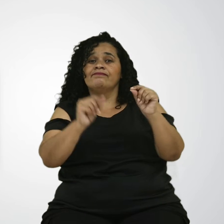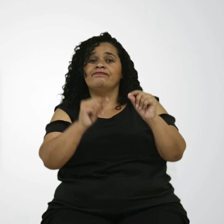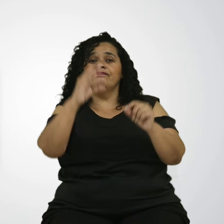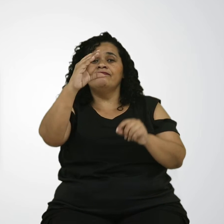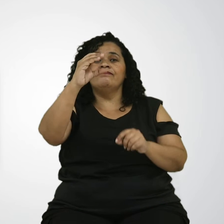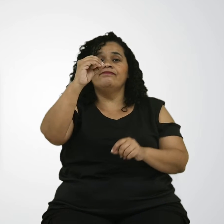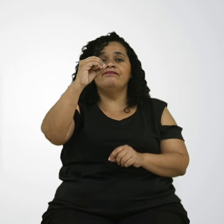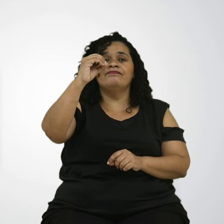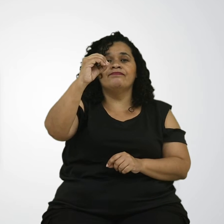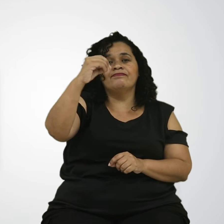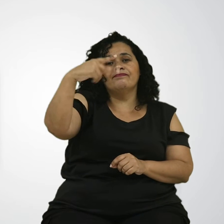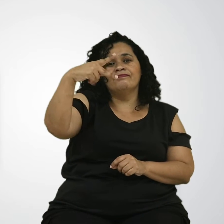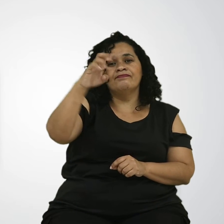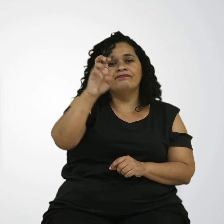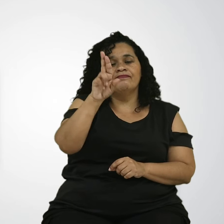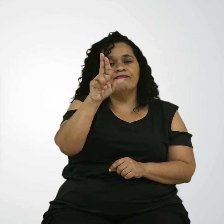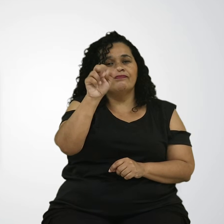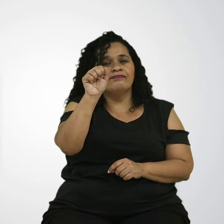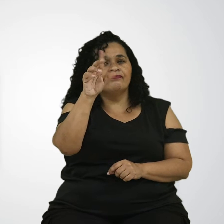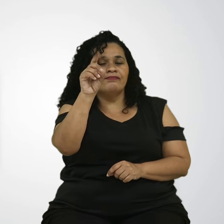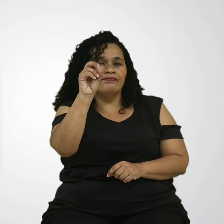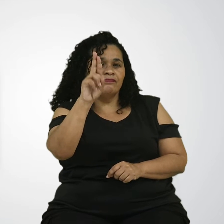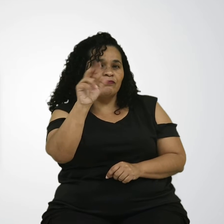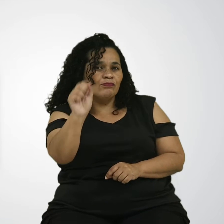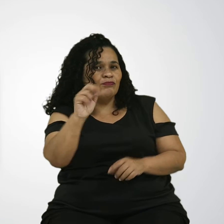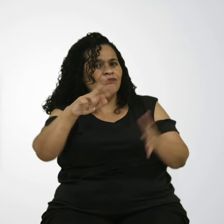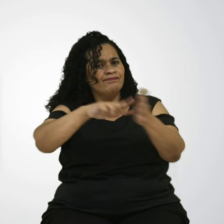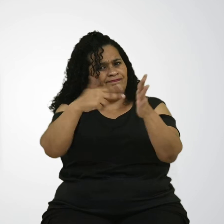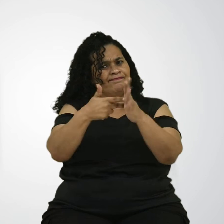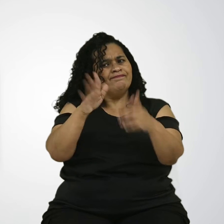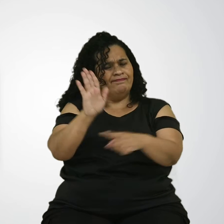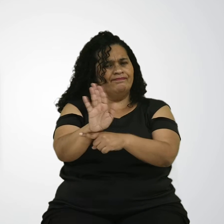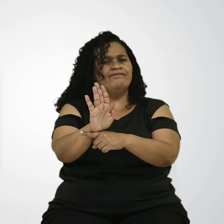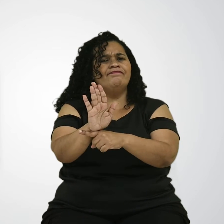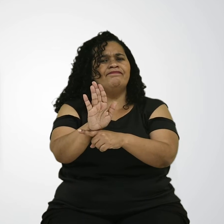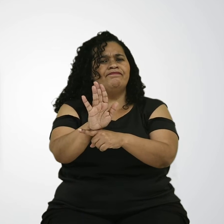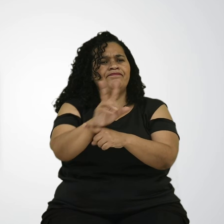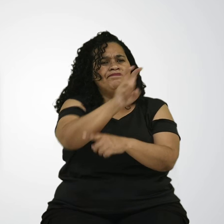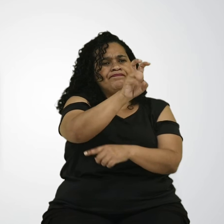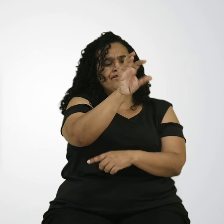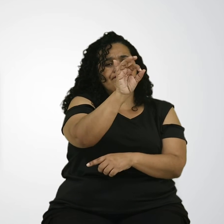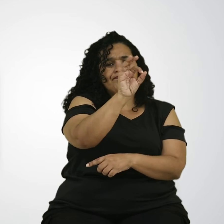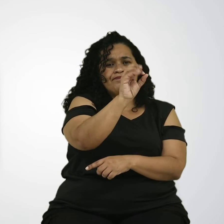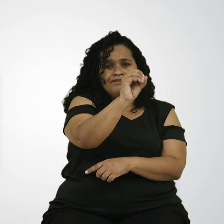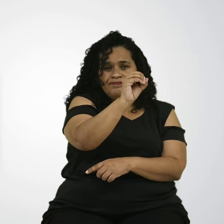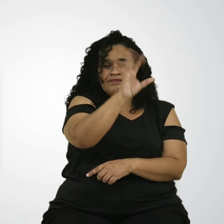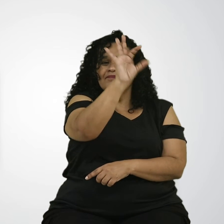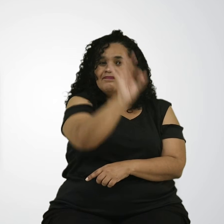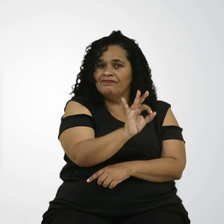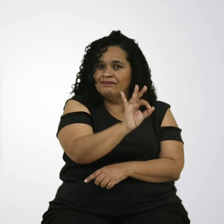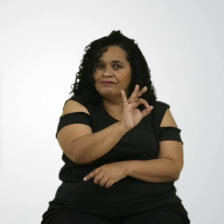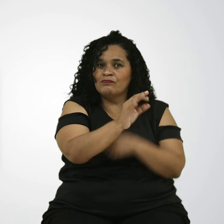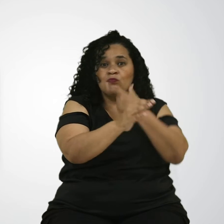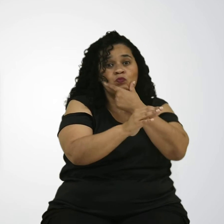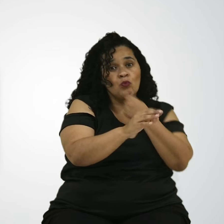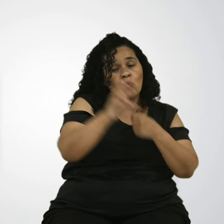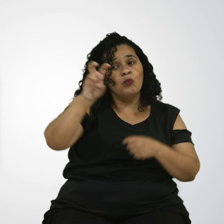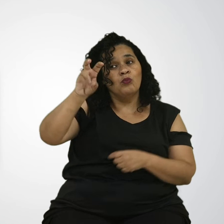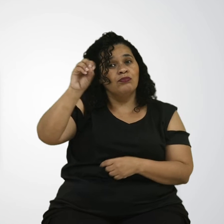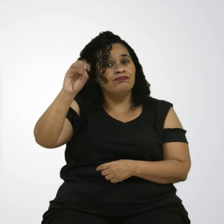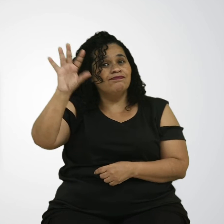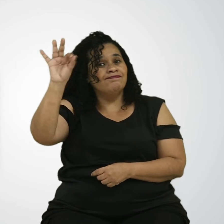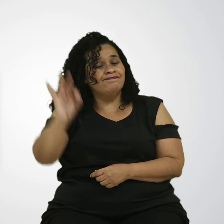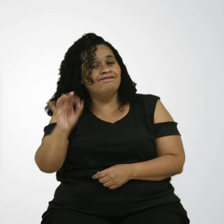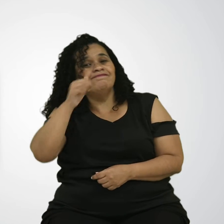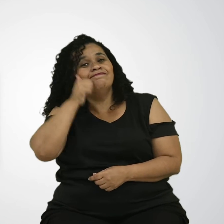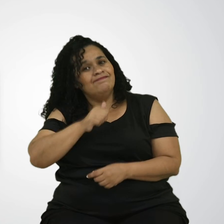né? Exato. É como se fosse 50-50, né? É 50%, 50%, né? Exatamente. Tem uma outra coisa que eu gosto muito, e nós vamos entrar